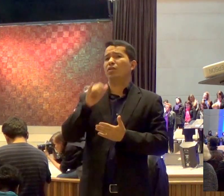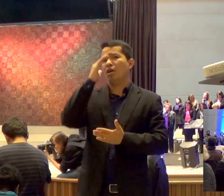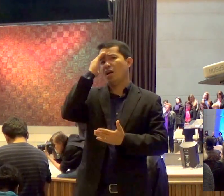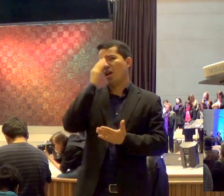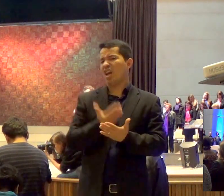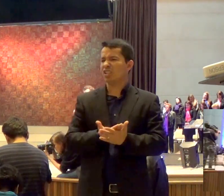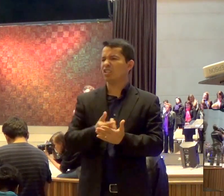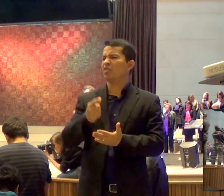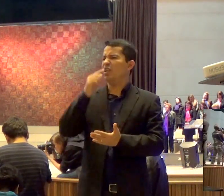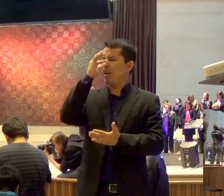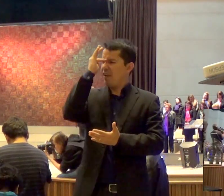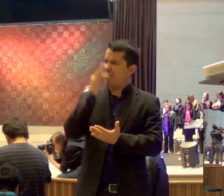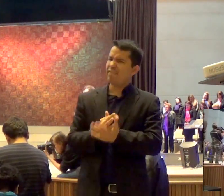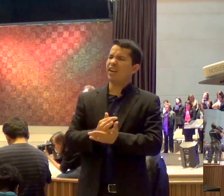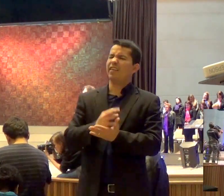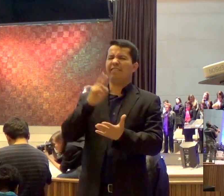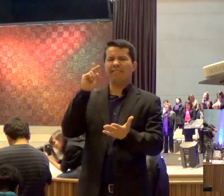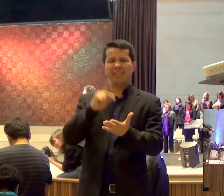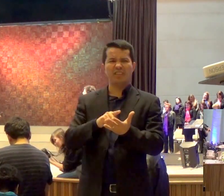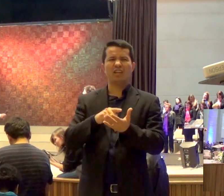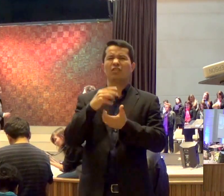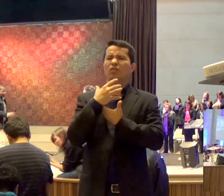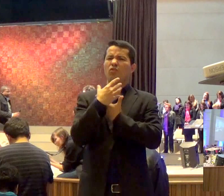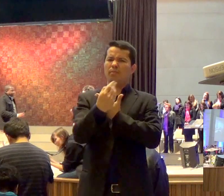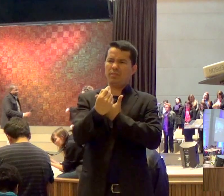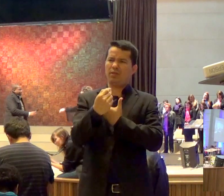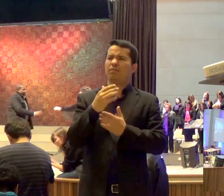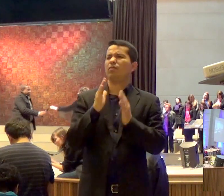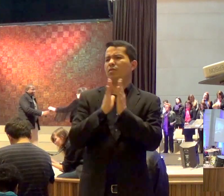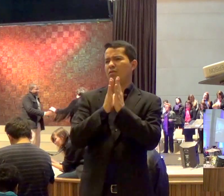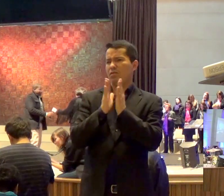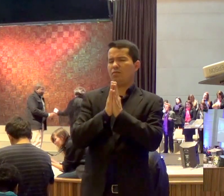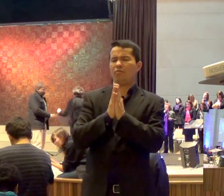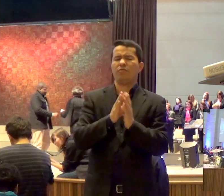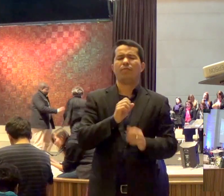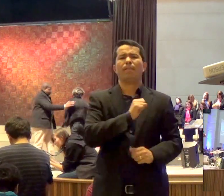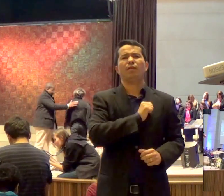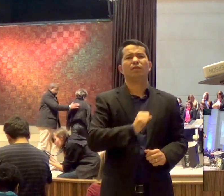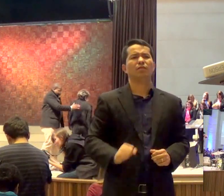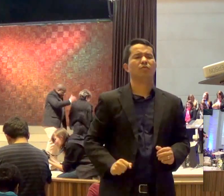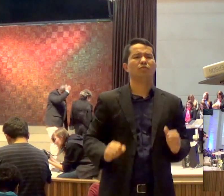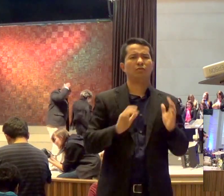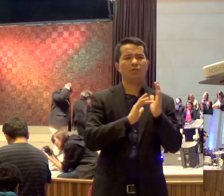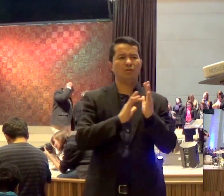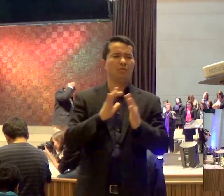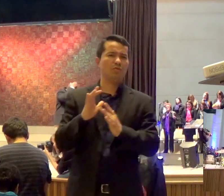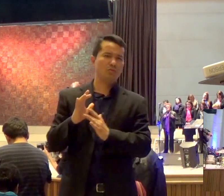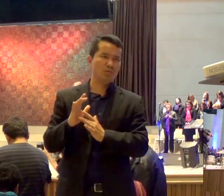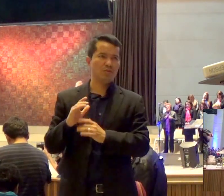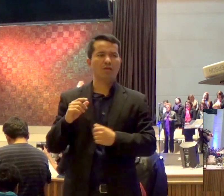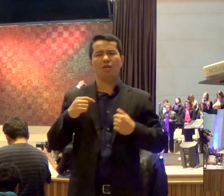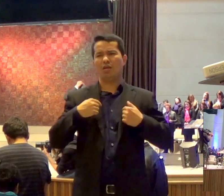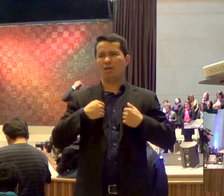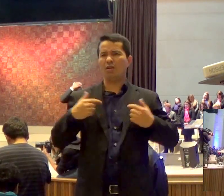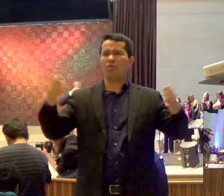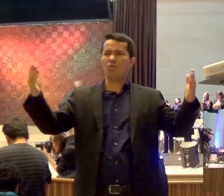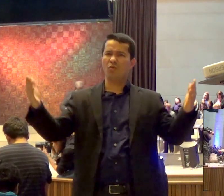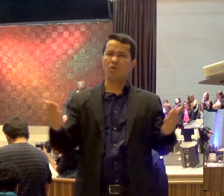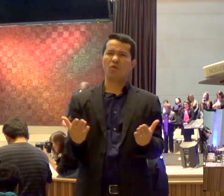tiver fé de verdade repita assim Senhor Jesus eu hoje